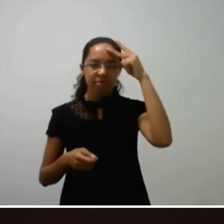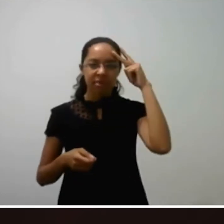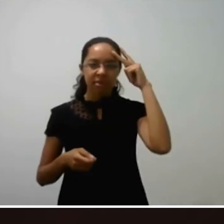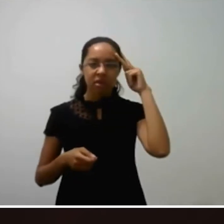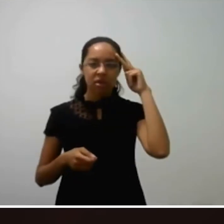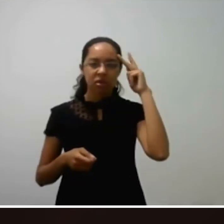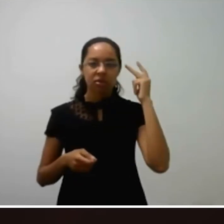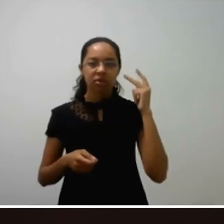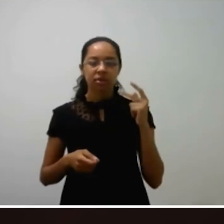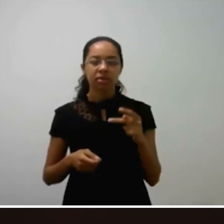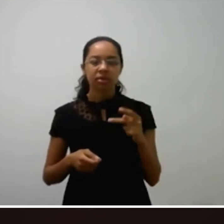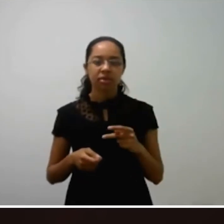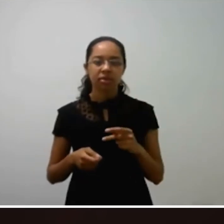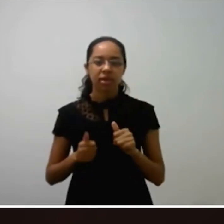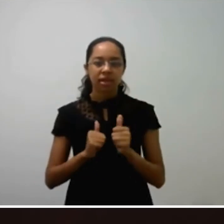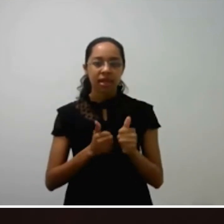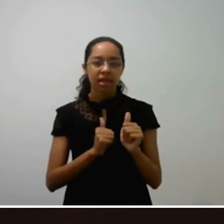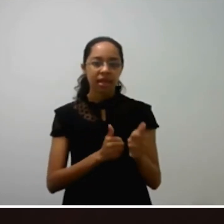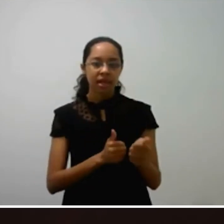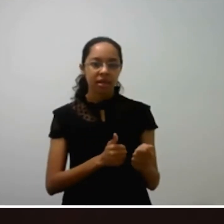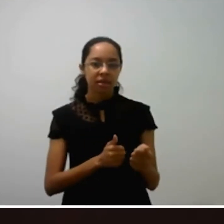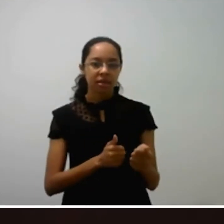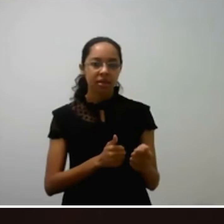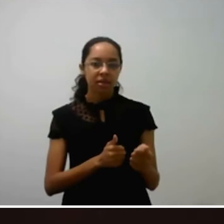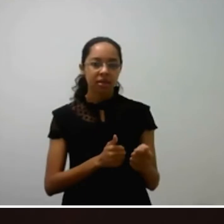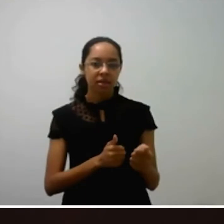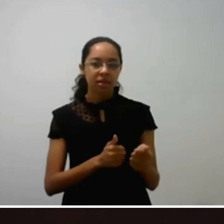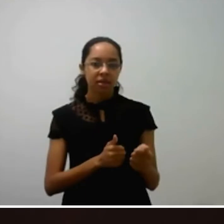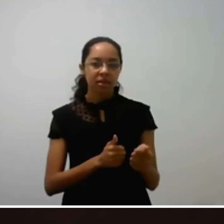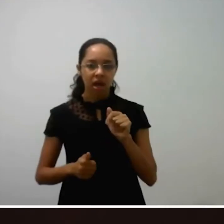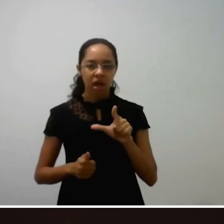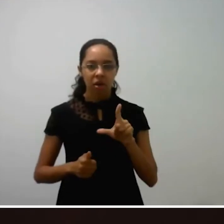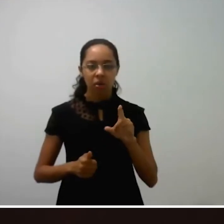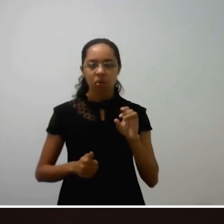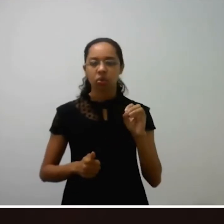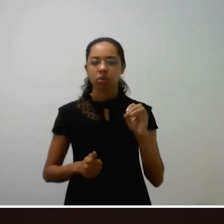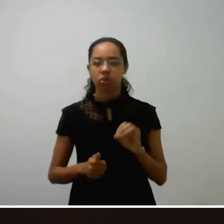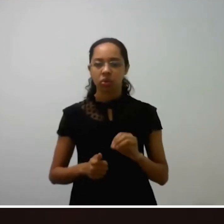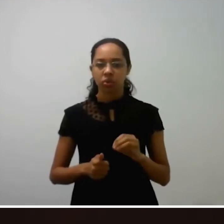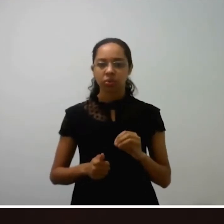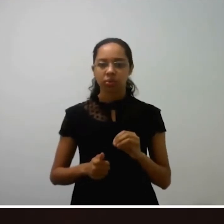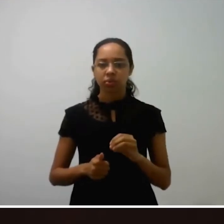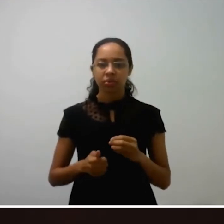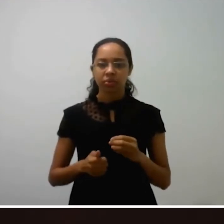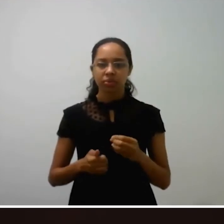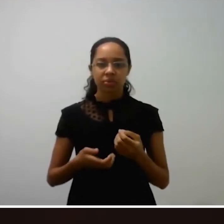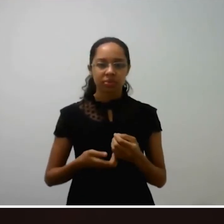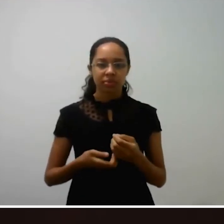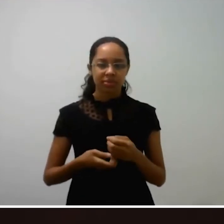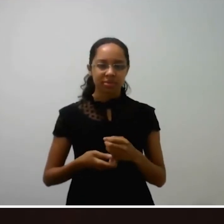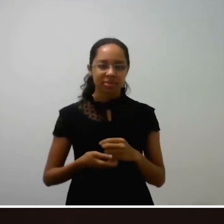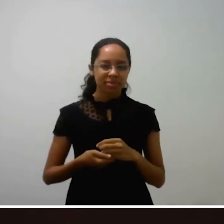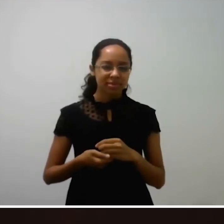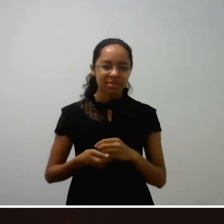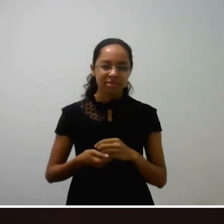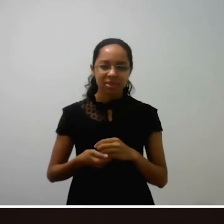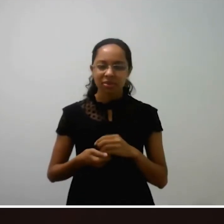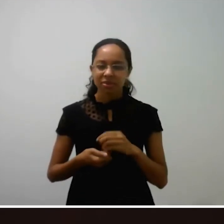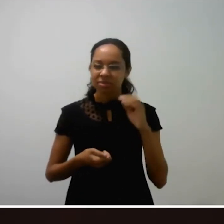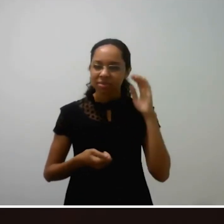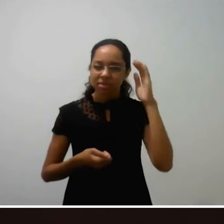homem que nasceu em Lyon merece o nosso louvor parcial por causa da